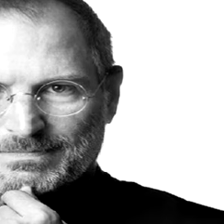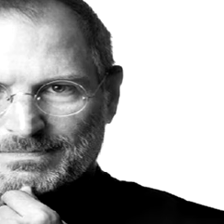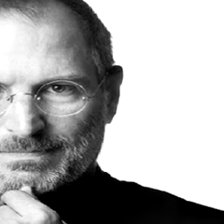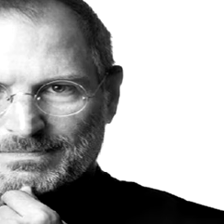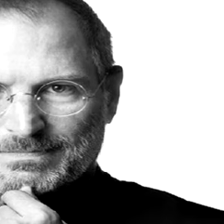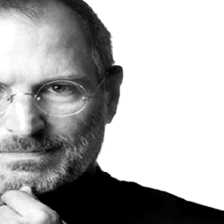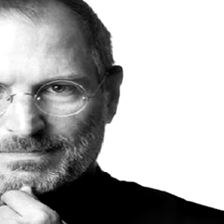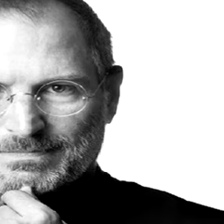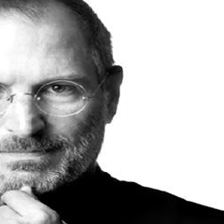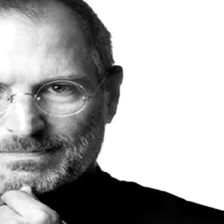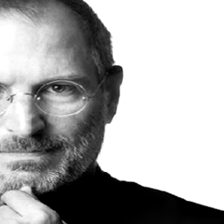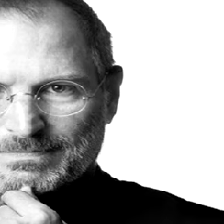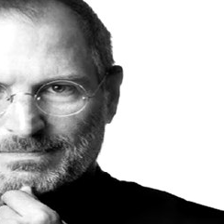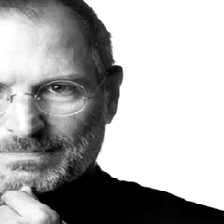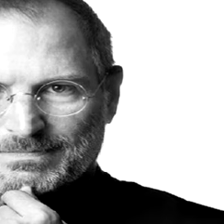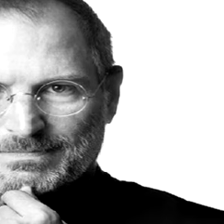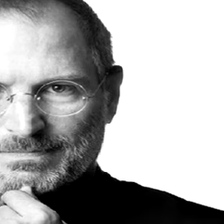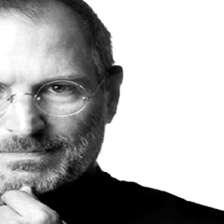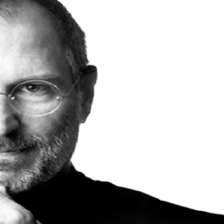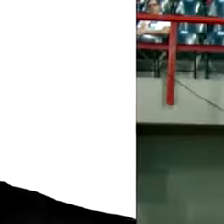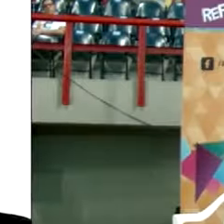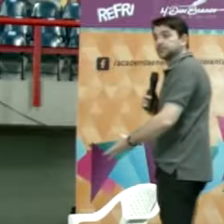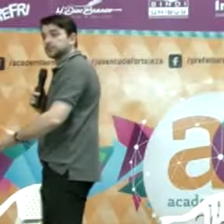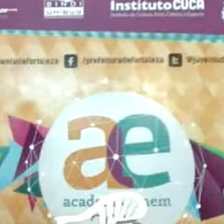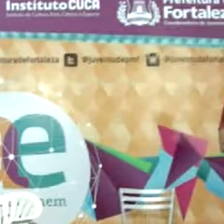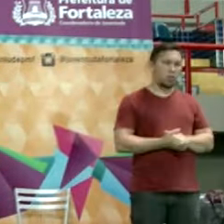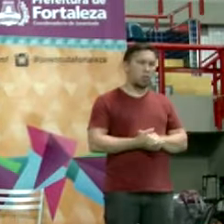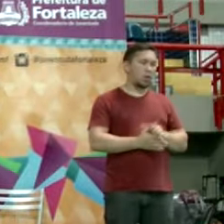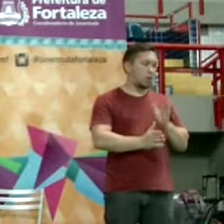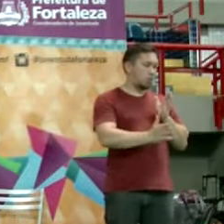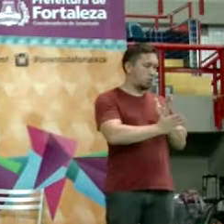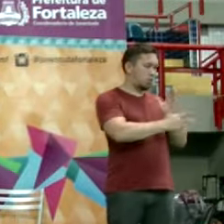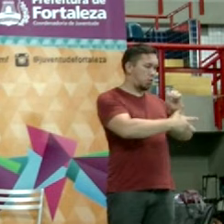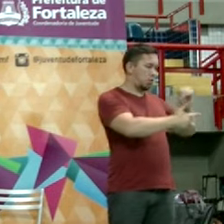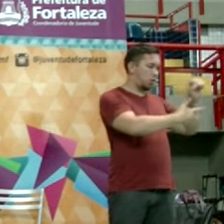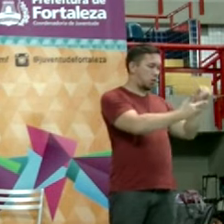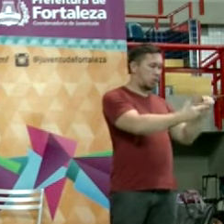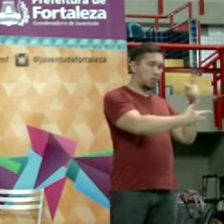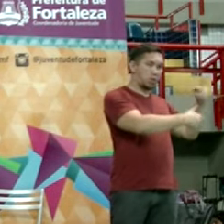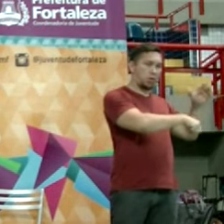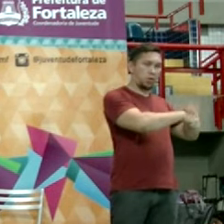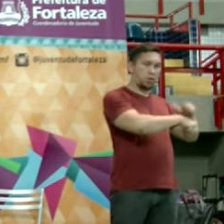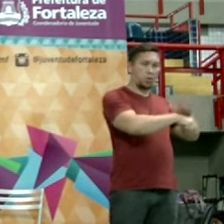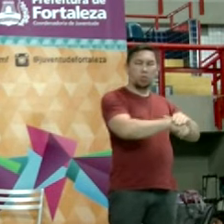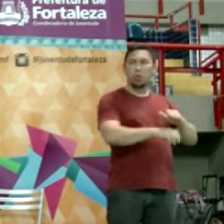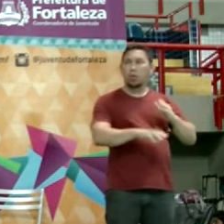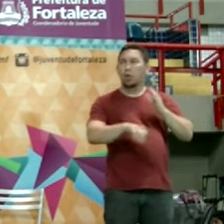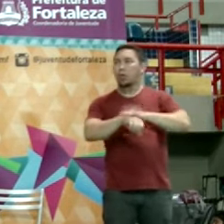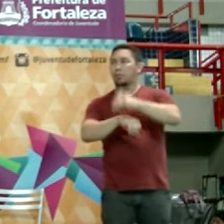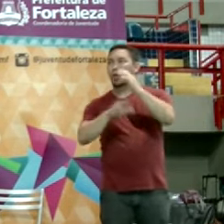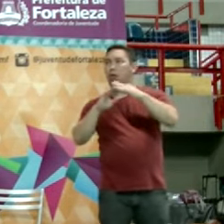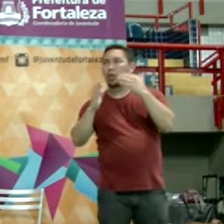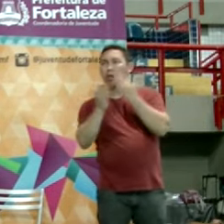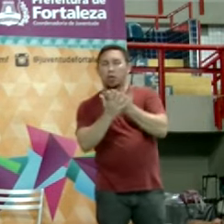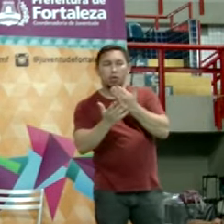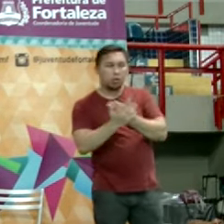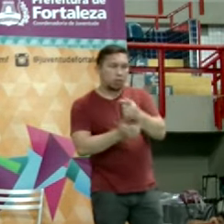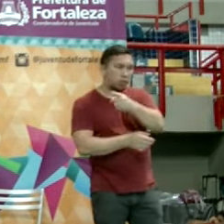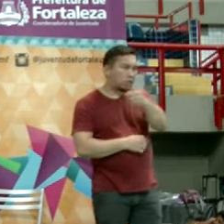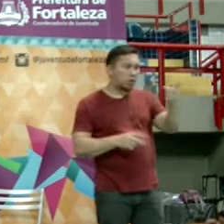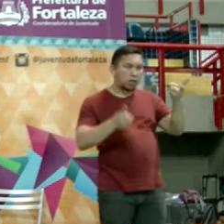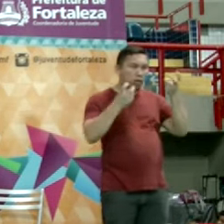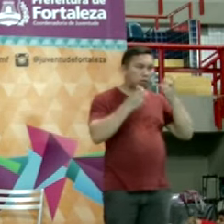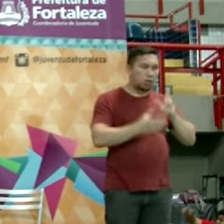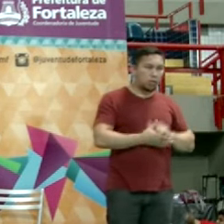com a Academia Enem, principalmente com o Enem, com a melhora das escolas, se vocês não se tocaram